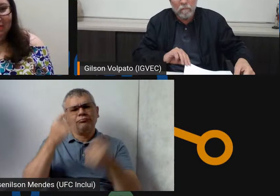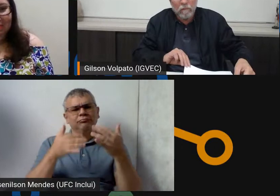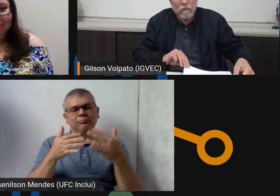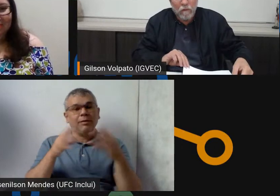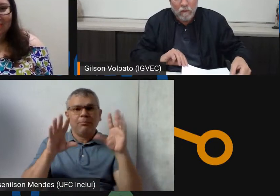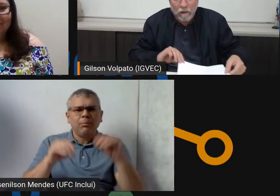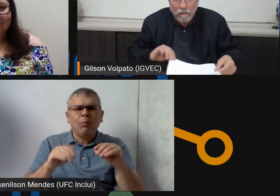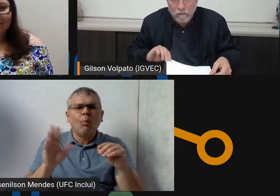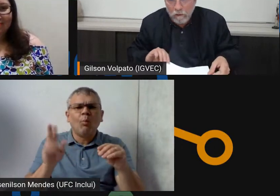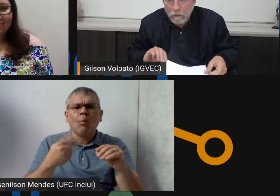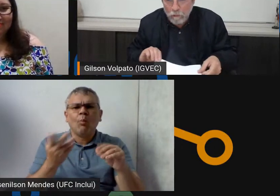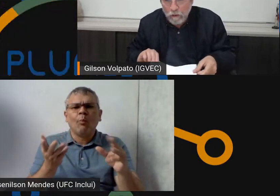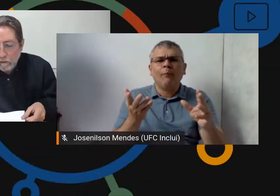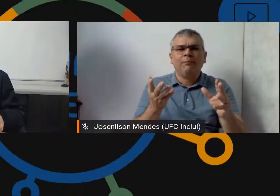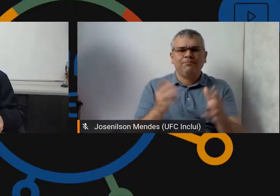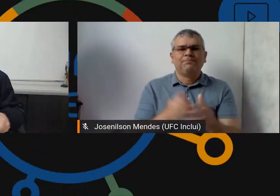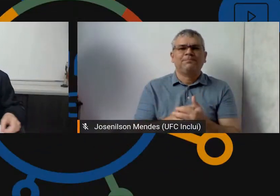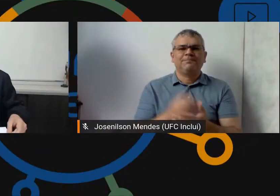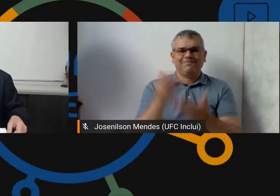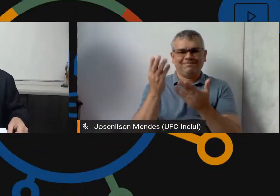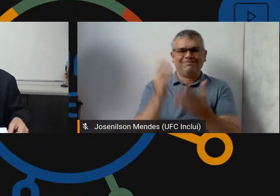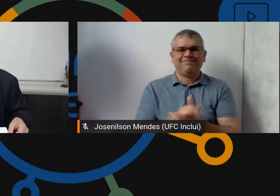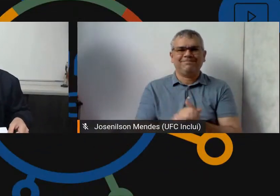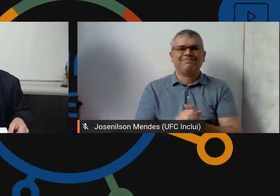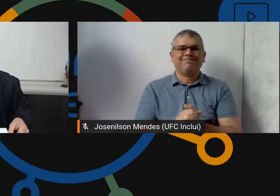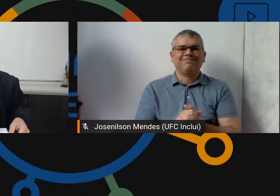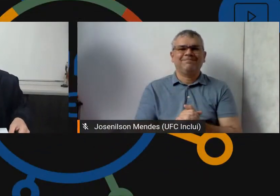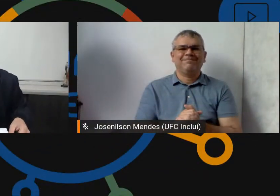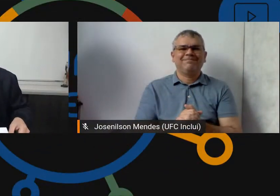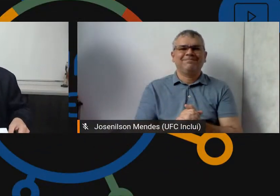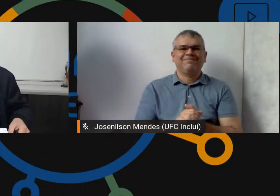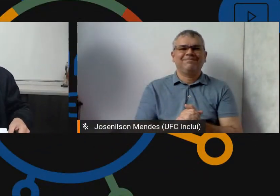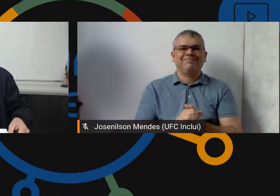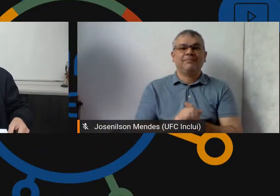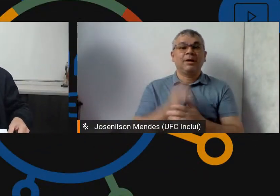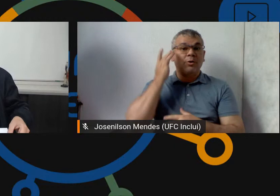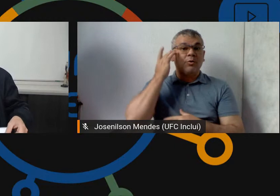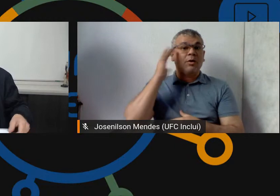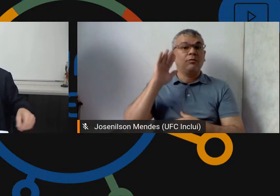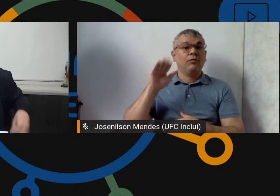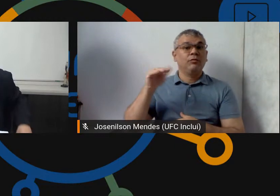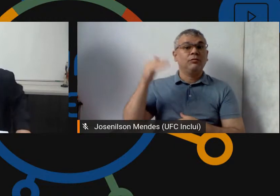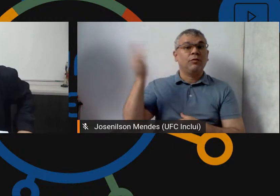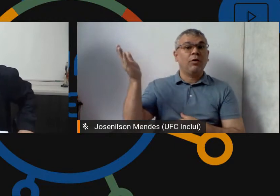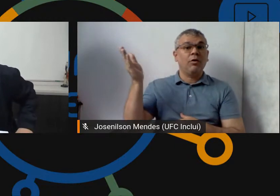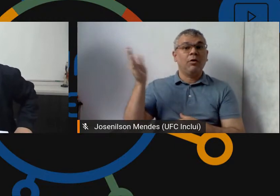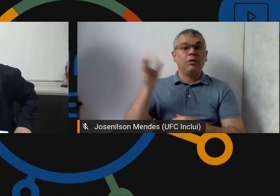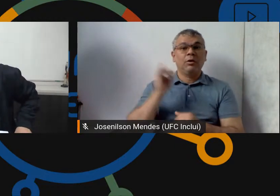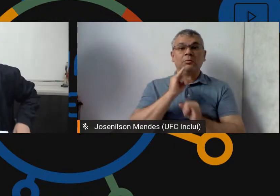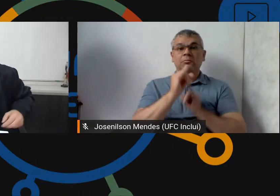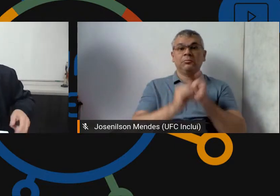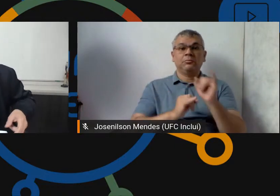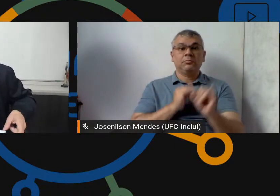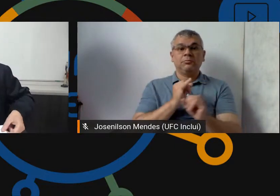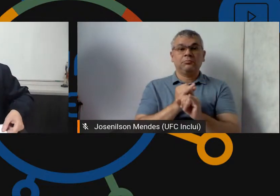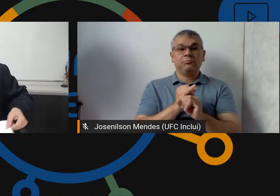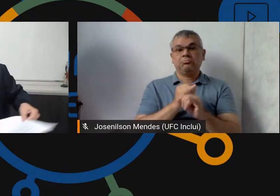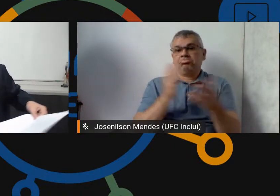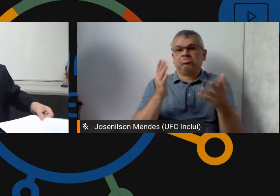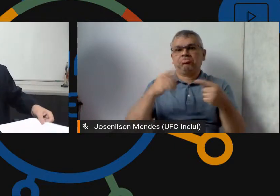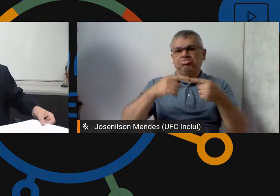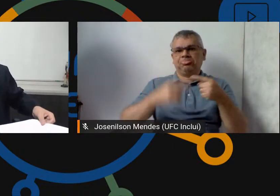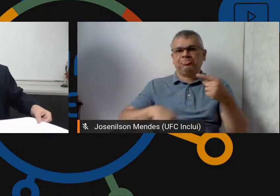continuar. Ok, acho que, mas foi a internet externa que pifou, porque deu uma queda.